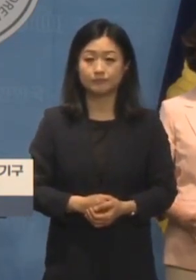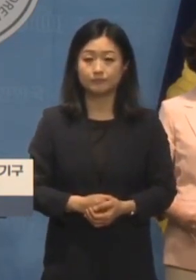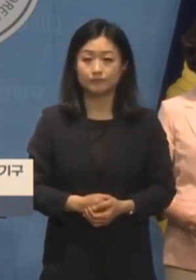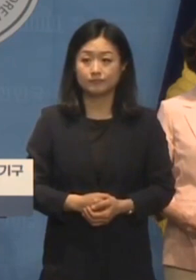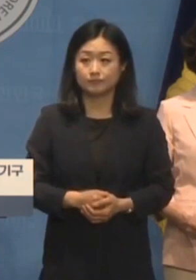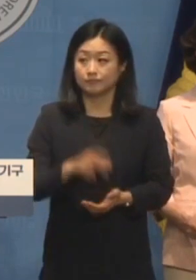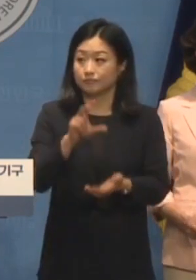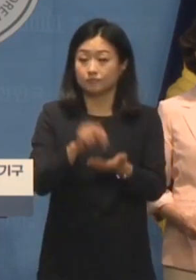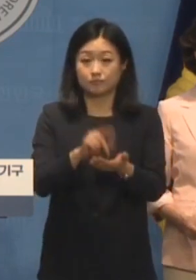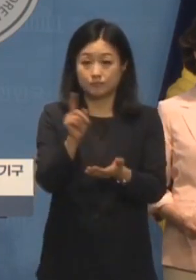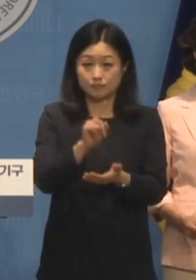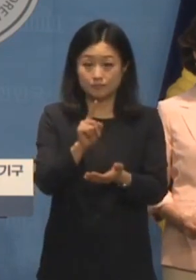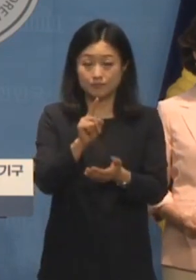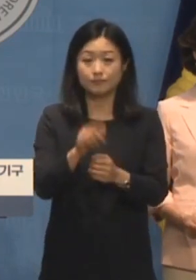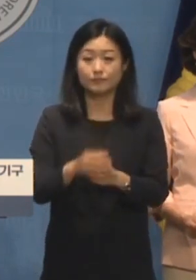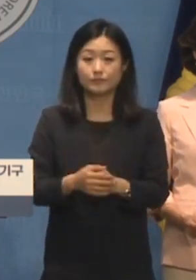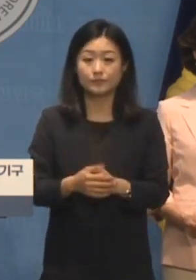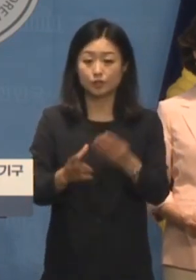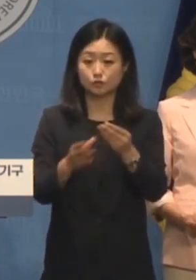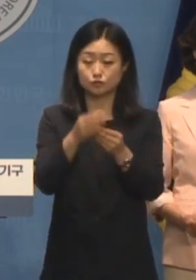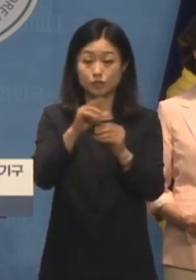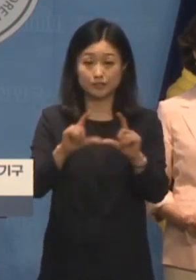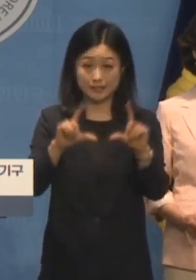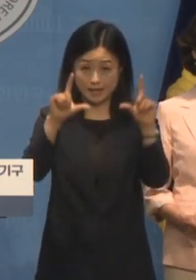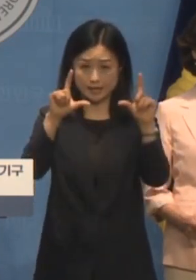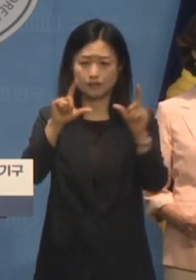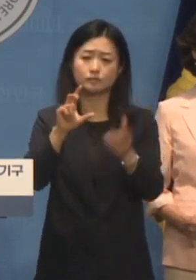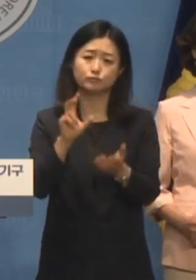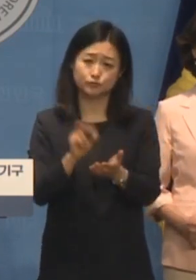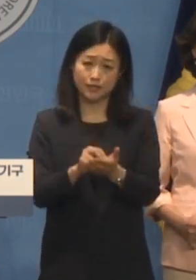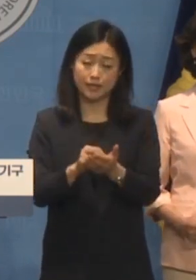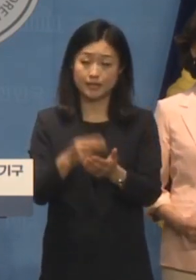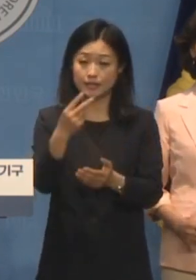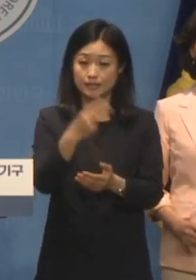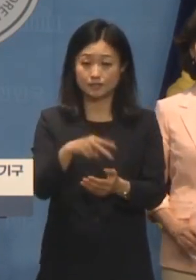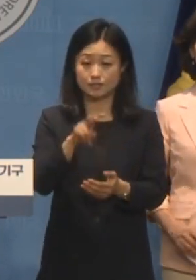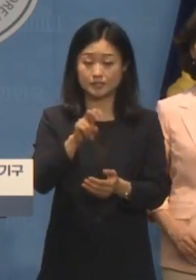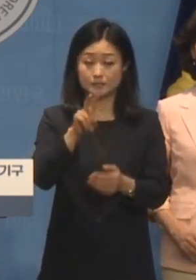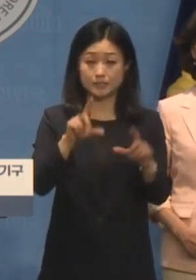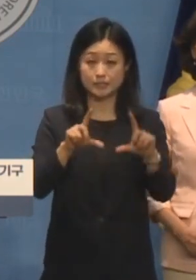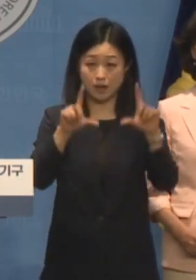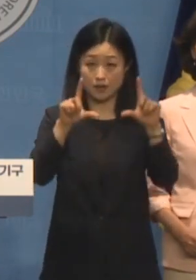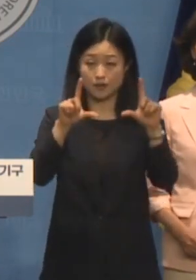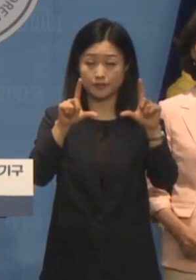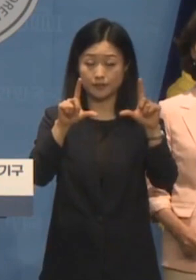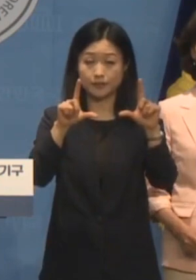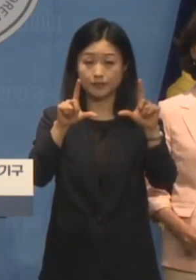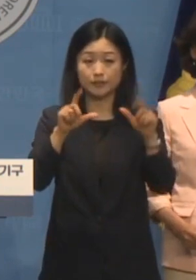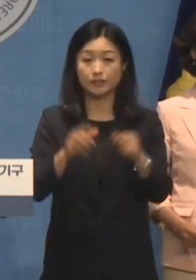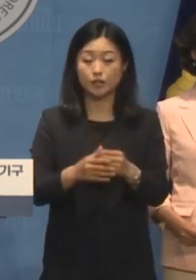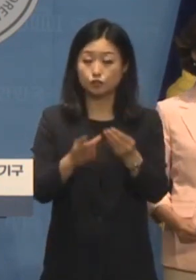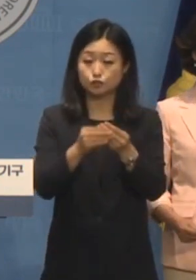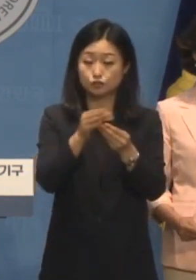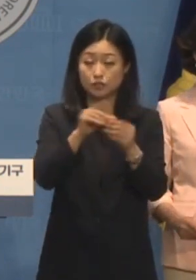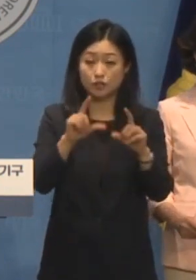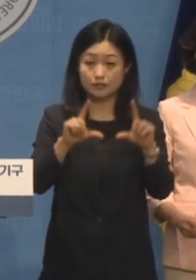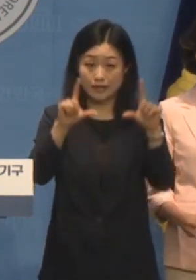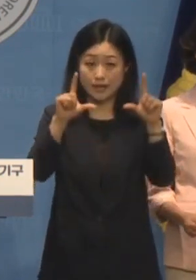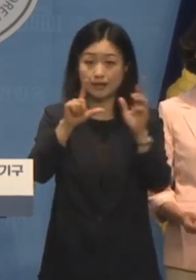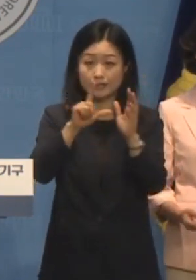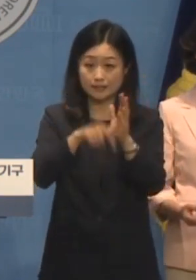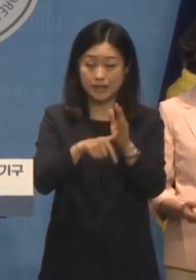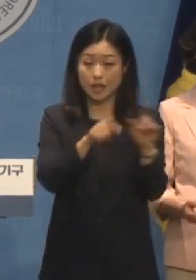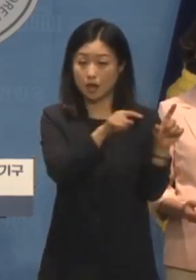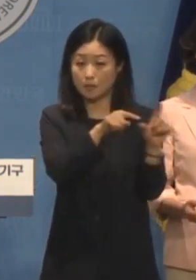더 큰 문제는 다가오는 추석 명절입니다 2022년 통계에 따르면 추석 연휴에는